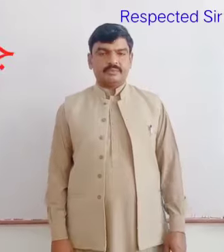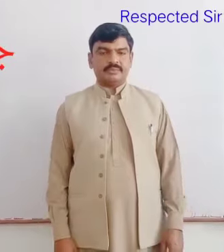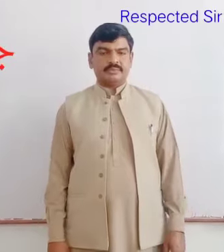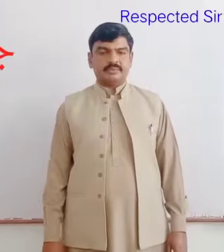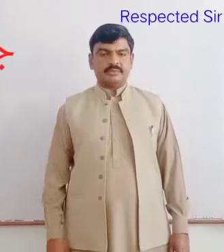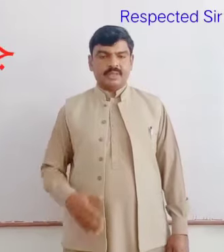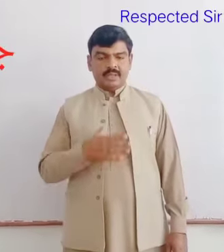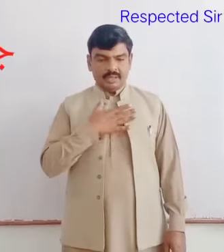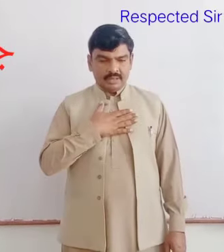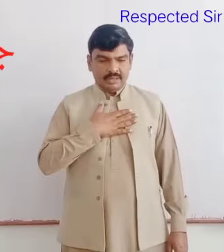जानदार,